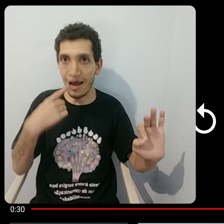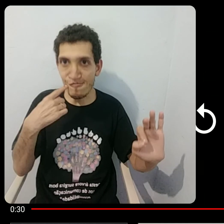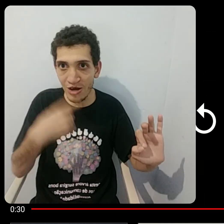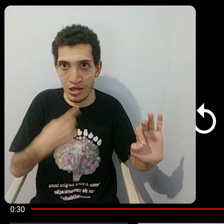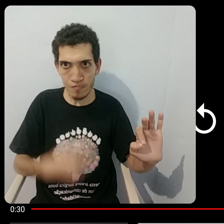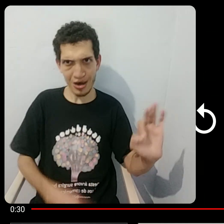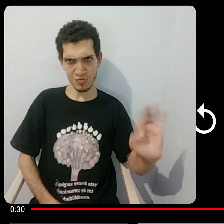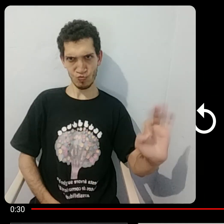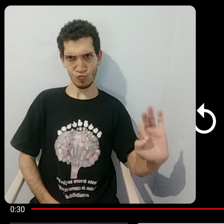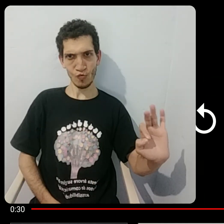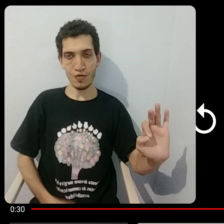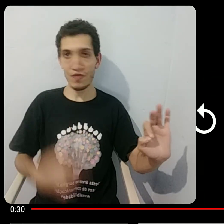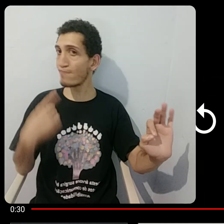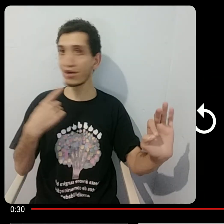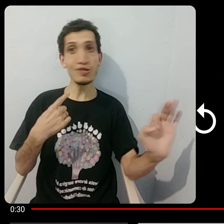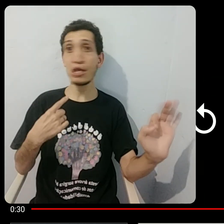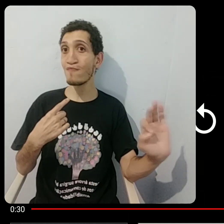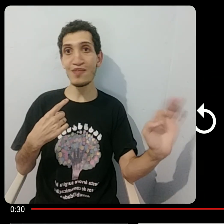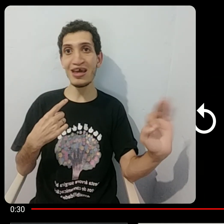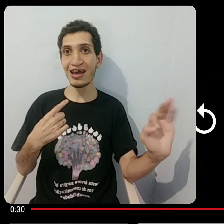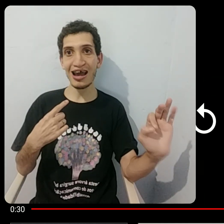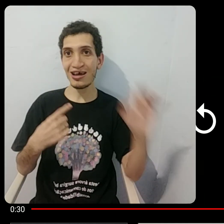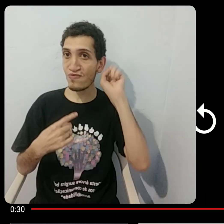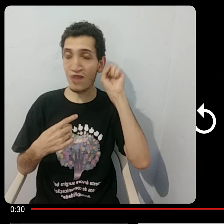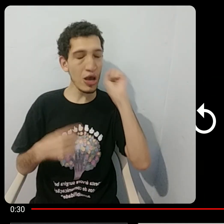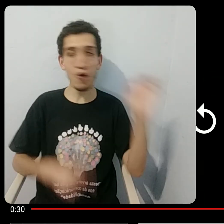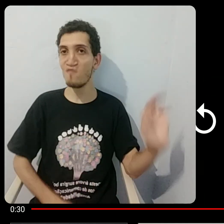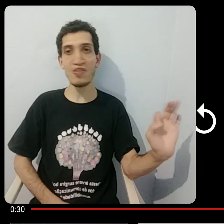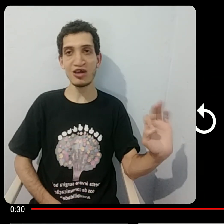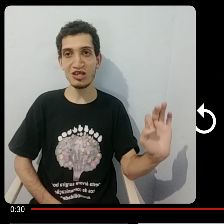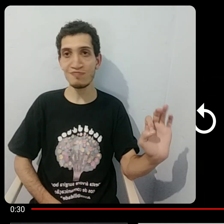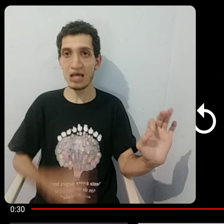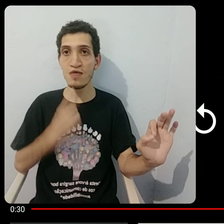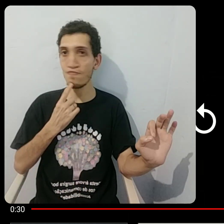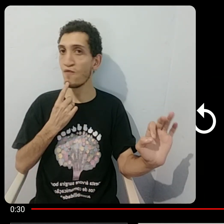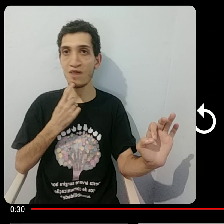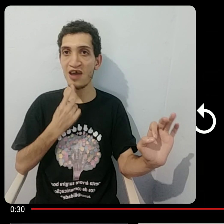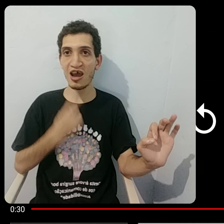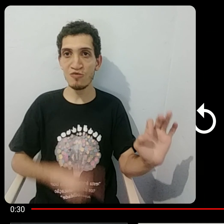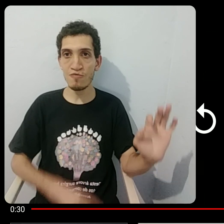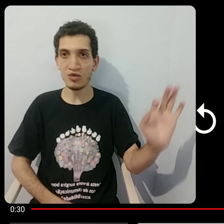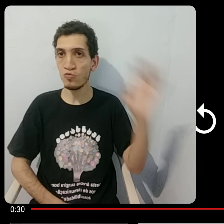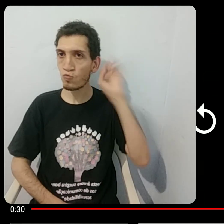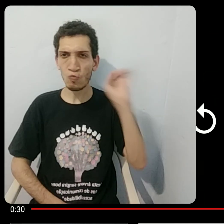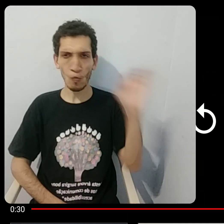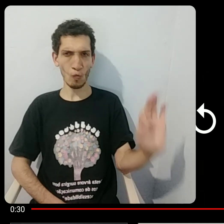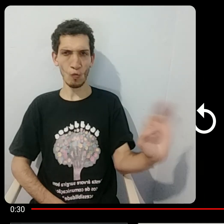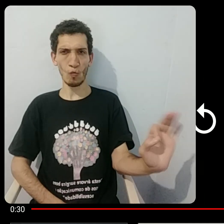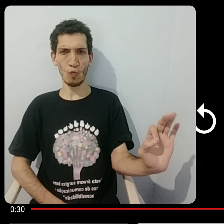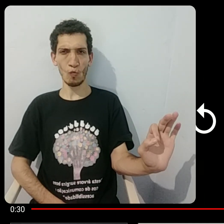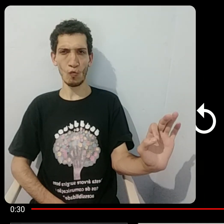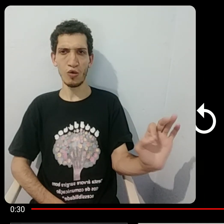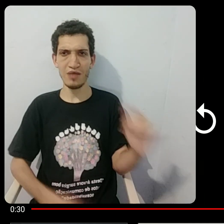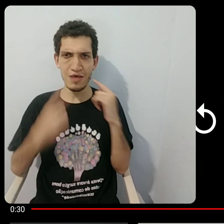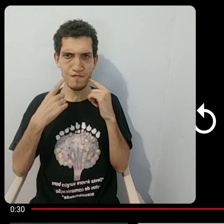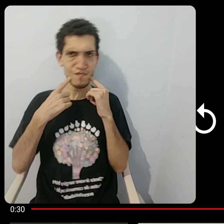lua que ele faz, na impressão ele vai negar que não é o Linagem, mas ele não faz negativo, faz. Ele